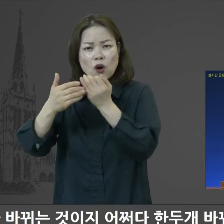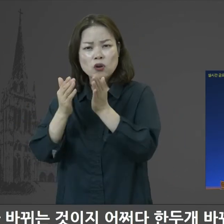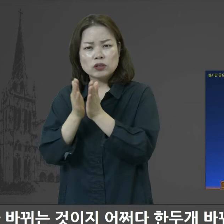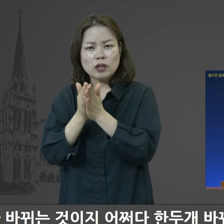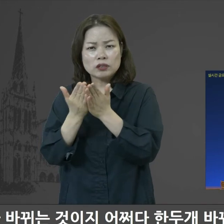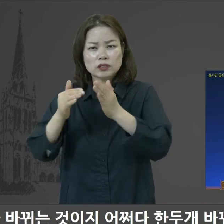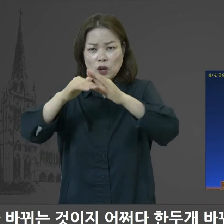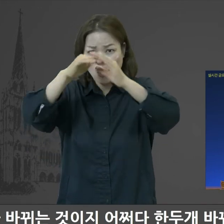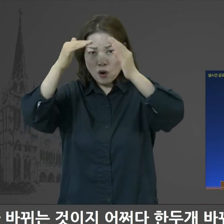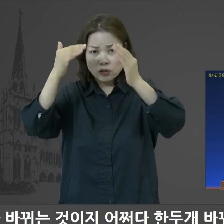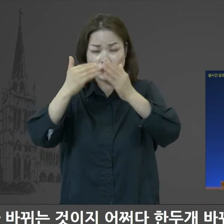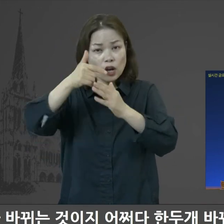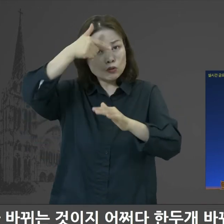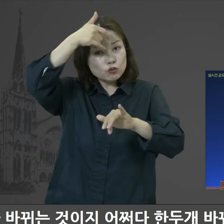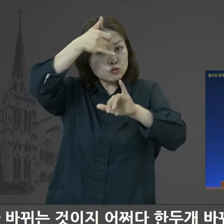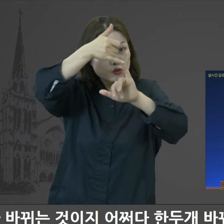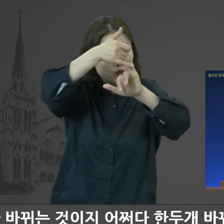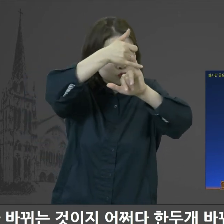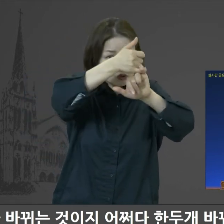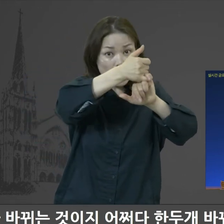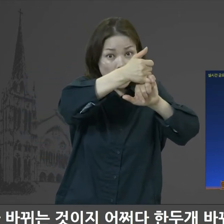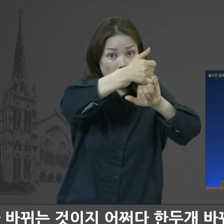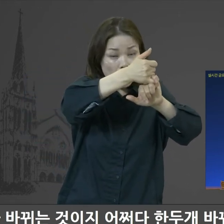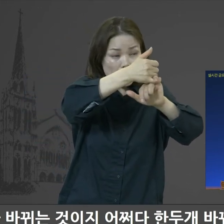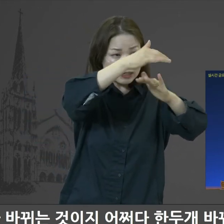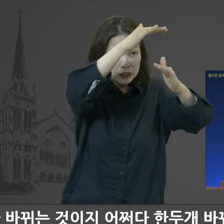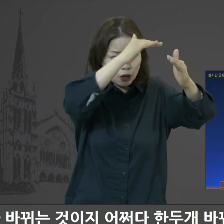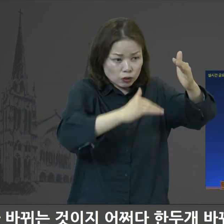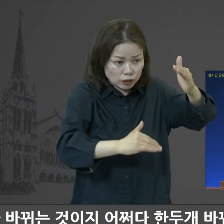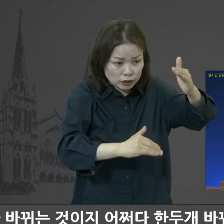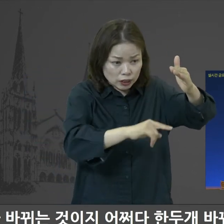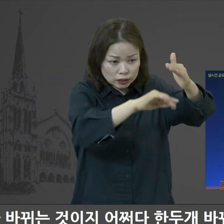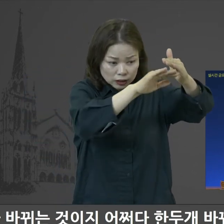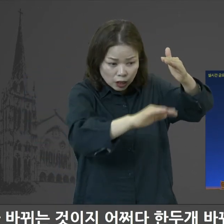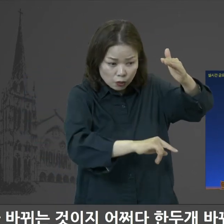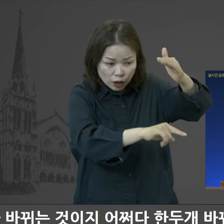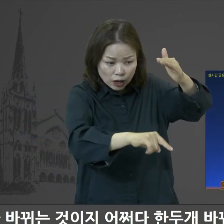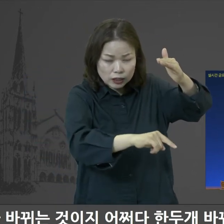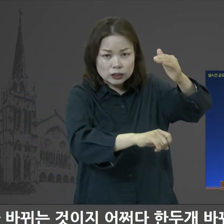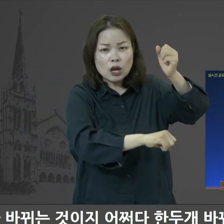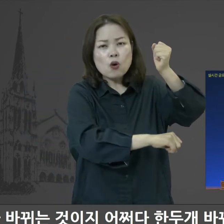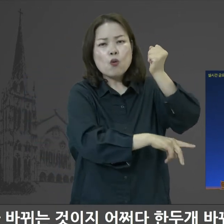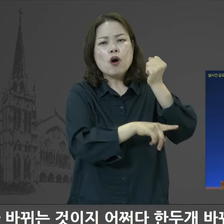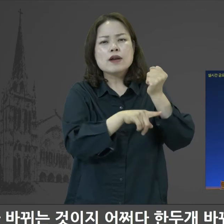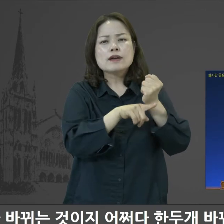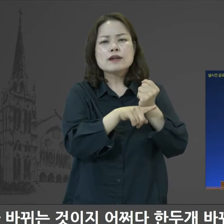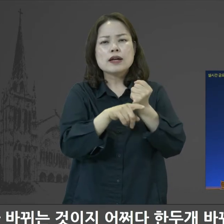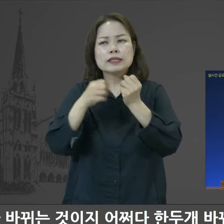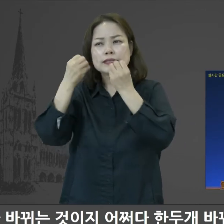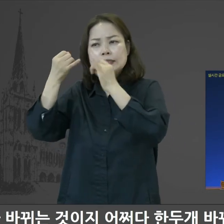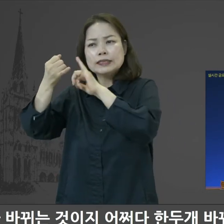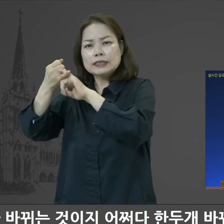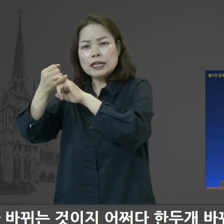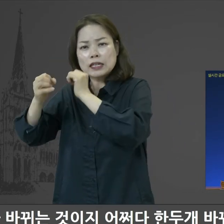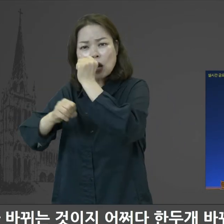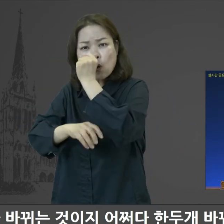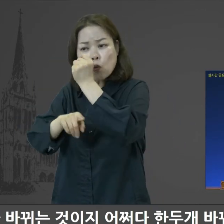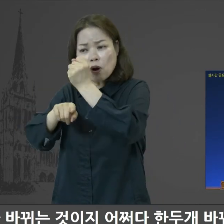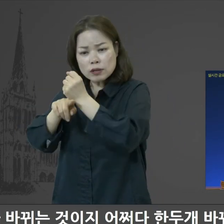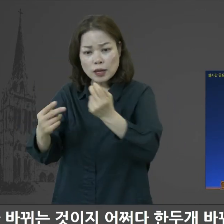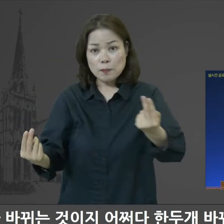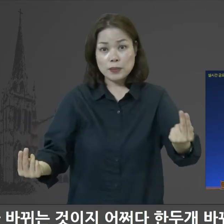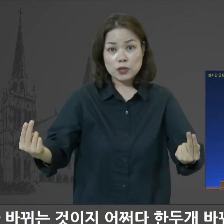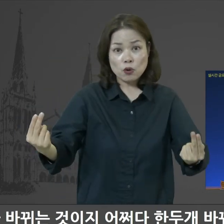특별히 구약 성경, 좀 전에 신약 성경 예수님을 중심으로 봤다면 구약 성경에 나오는 원리와 신약 성경에 나오는 원리를 대조해